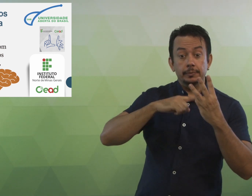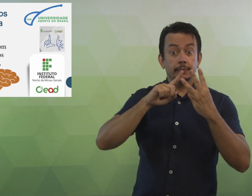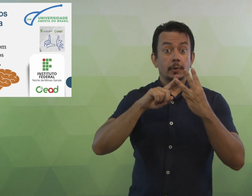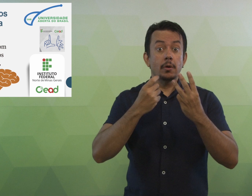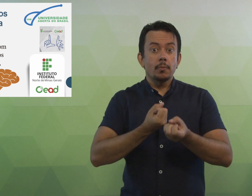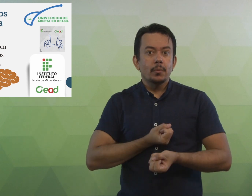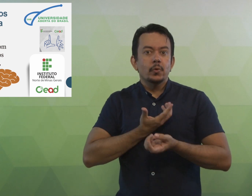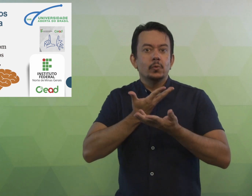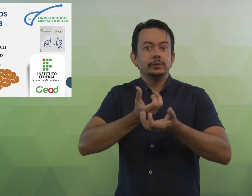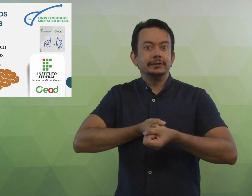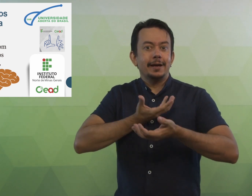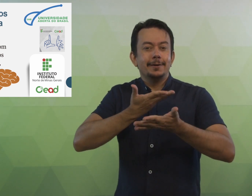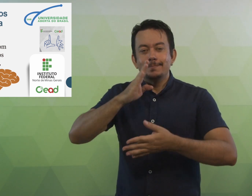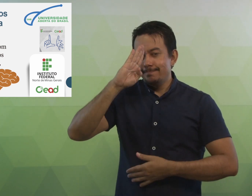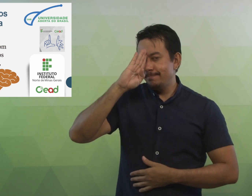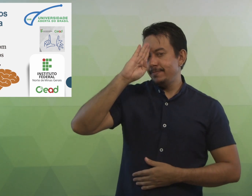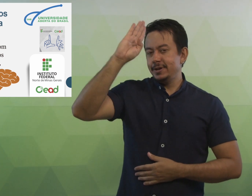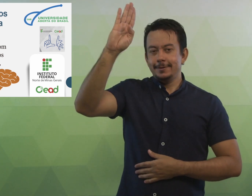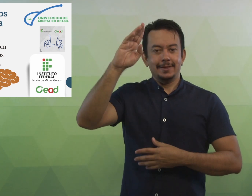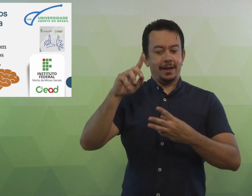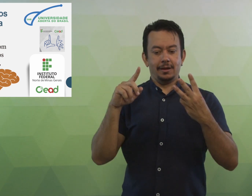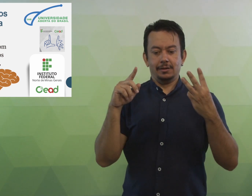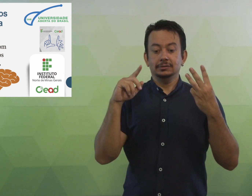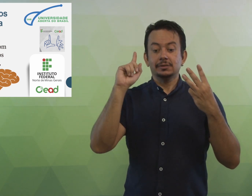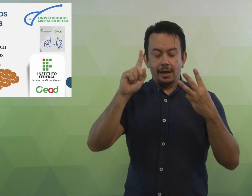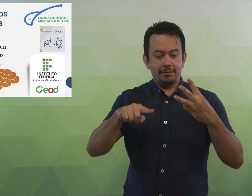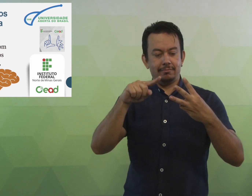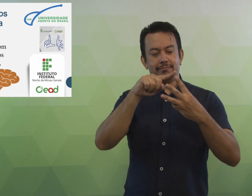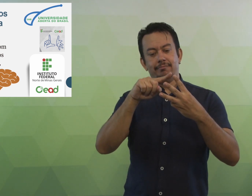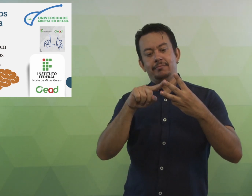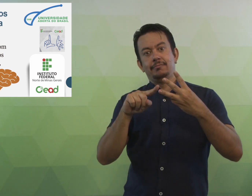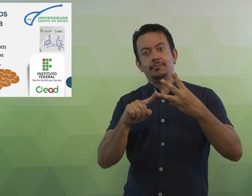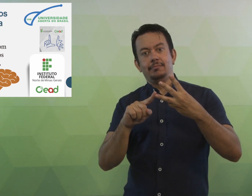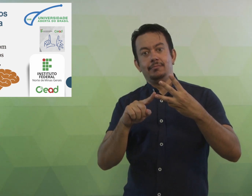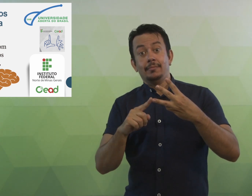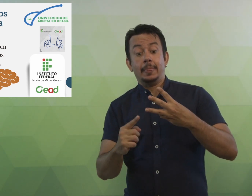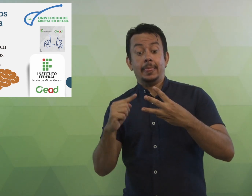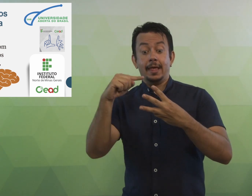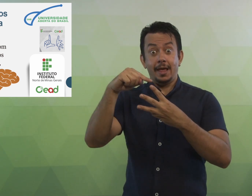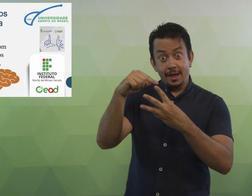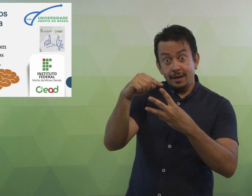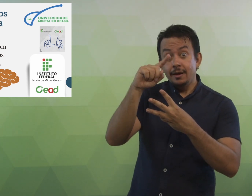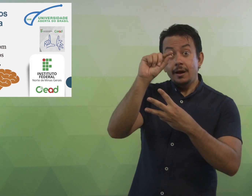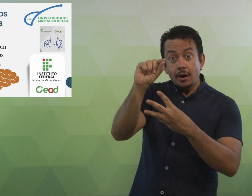e produção. Esses 3 pontos.